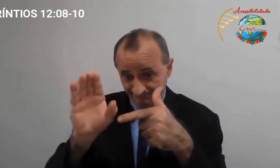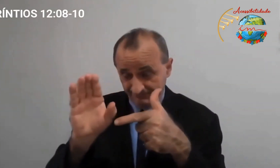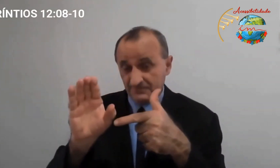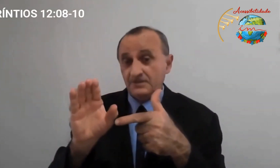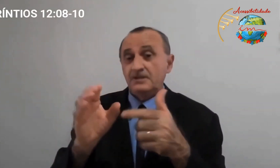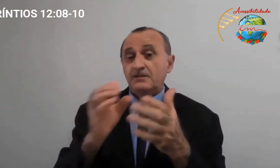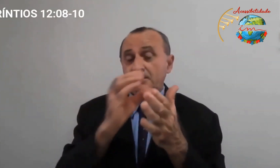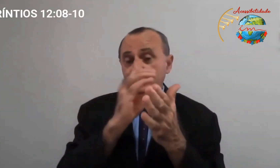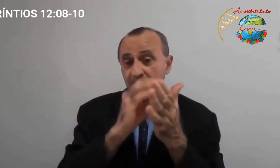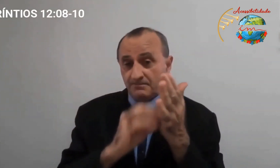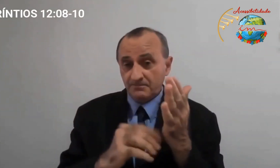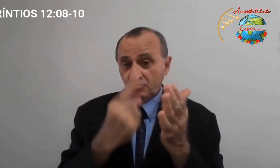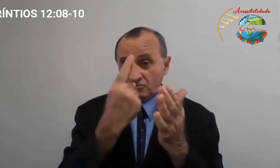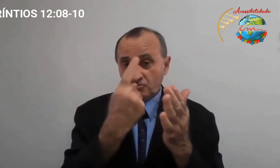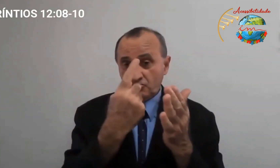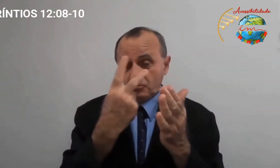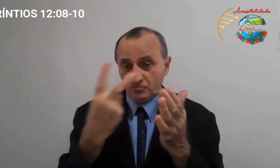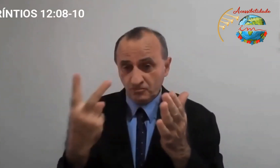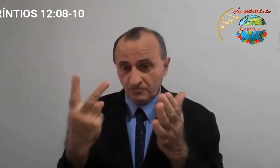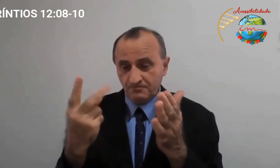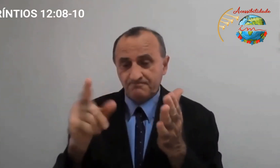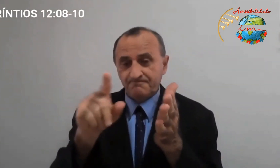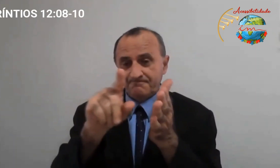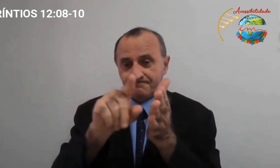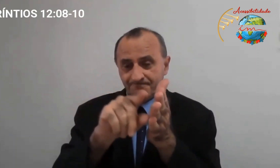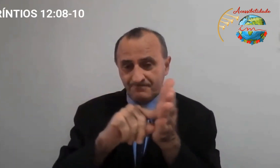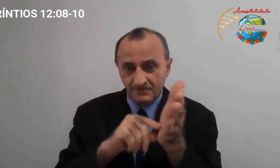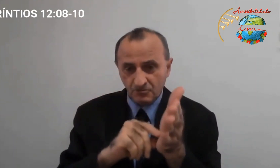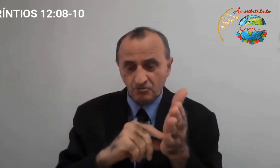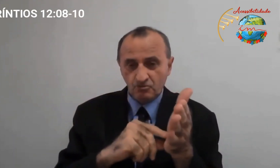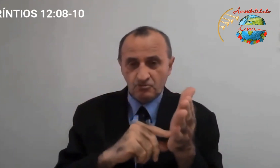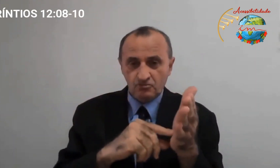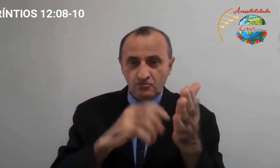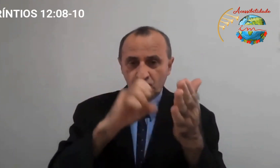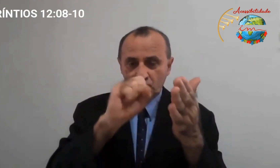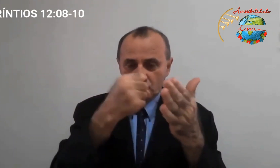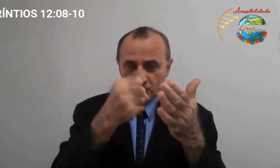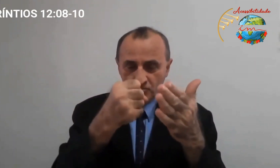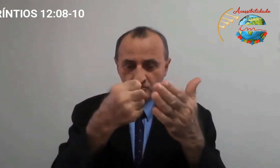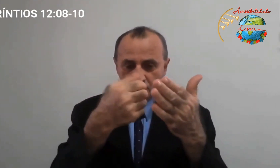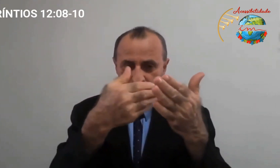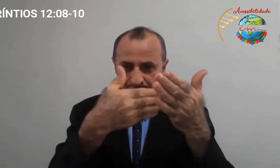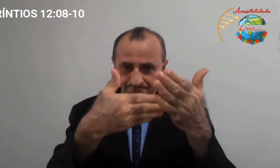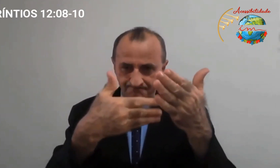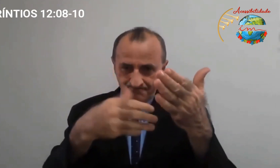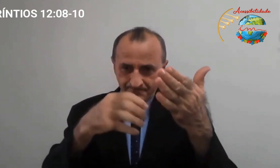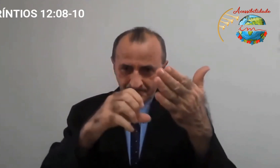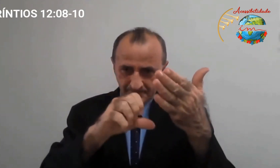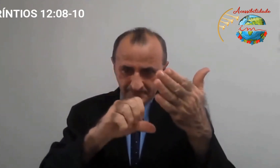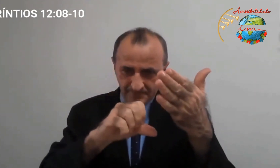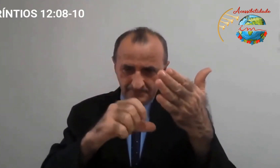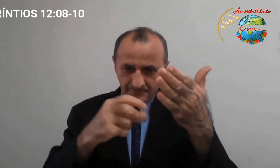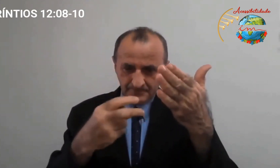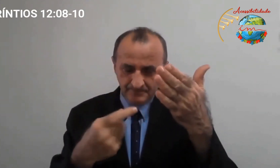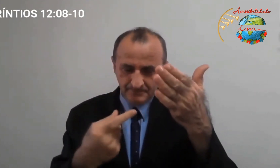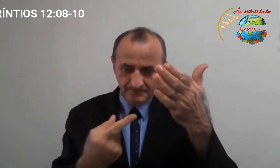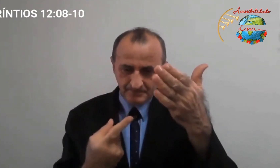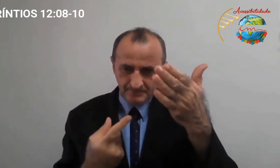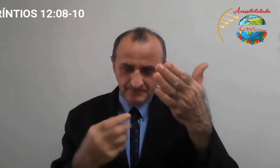aos Coríntios, no capítulo 12, do versículo 8 ao 10, explica sobre os